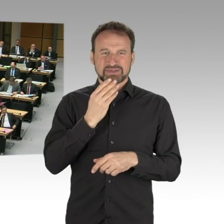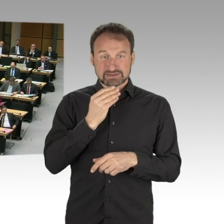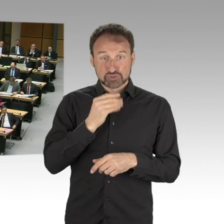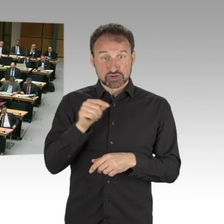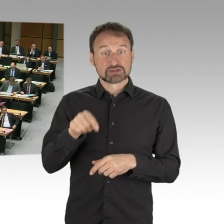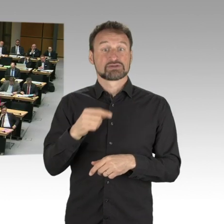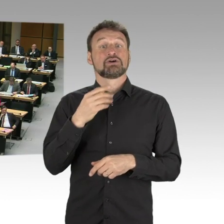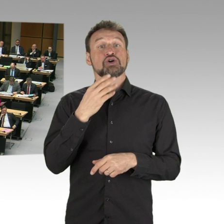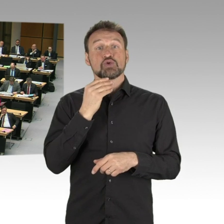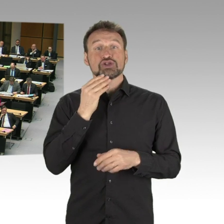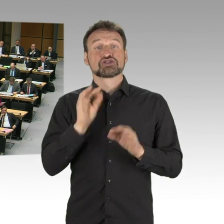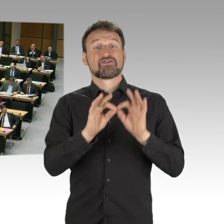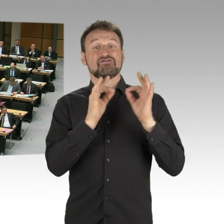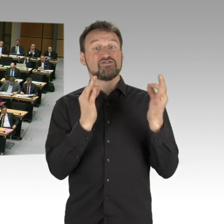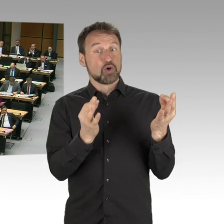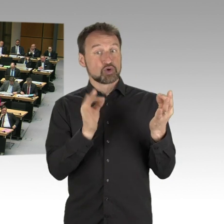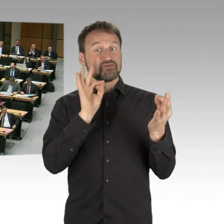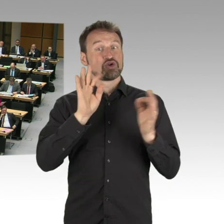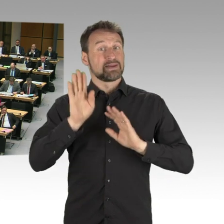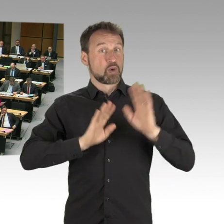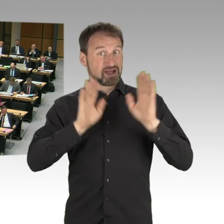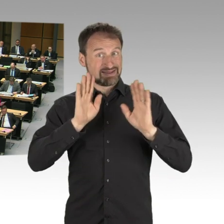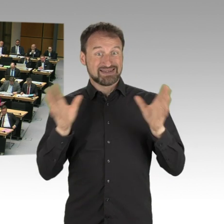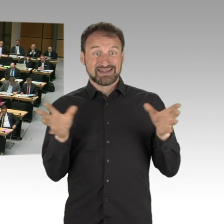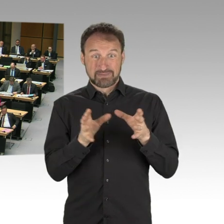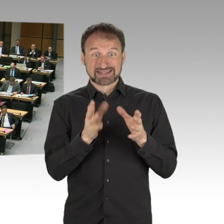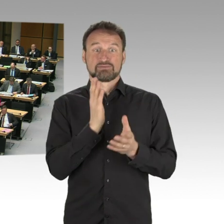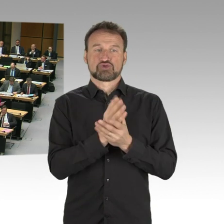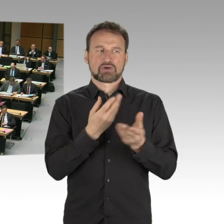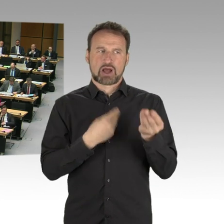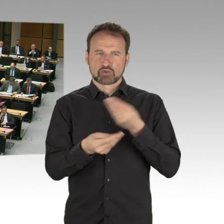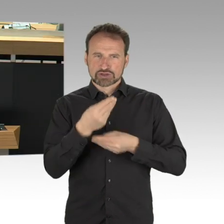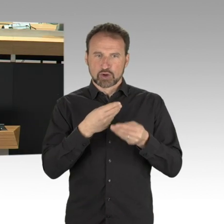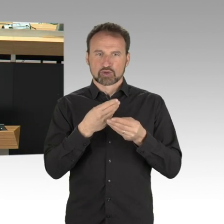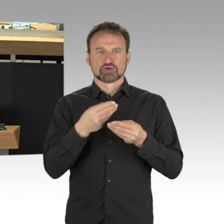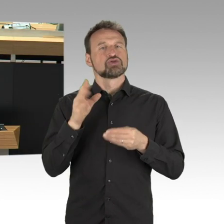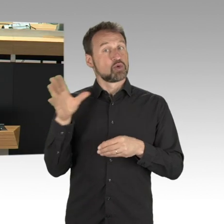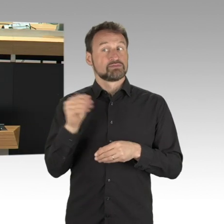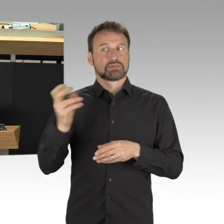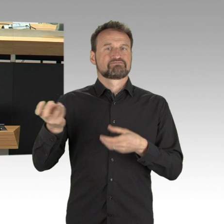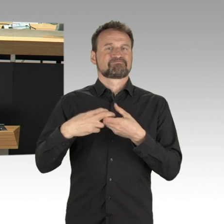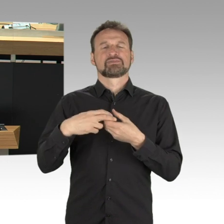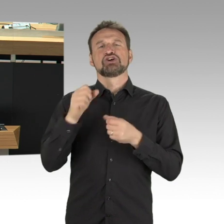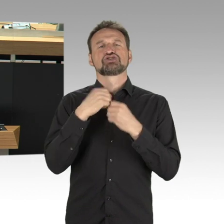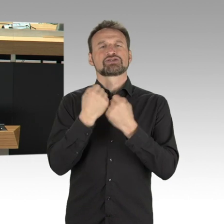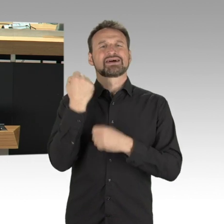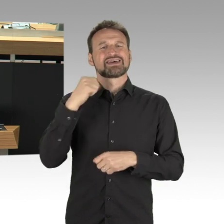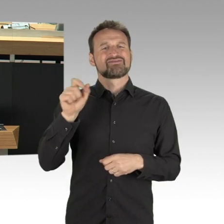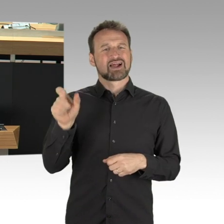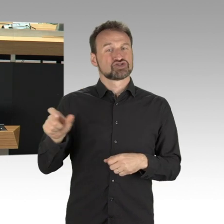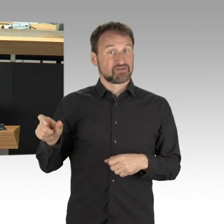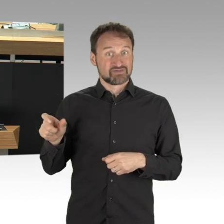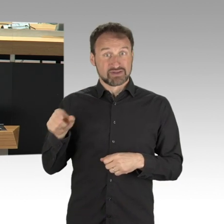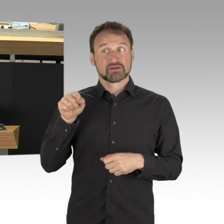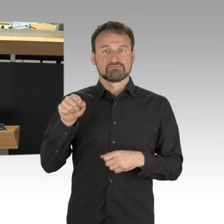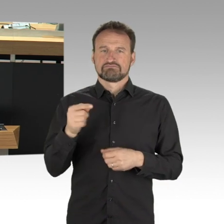Staatsanwaltschaft begonnen. Auch das eine wichtige Maßnahme. Drittens, wirksame Prävention erfordert ein abgestimmtes Handeln. Deshalb unterstützen wir